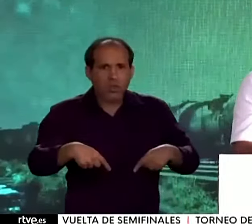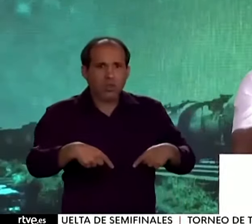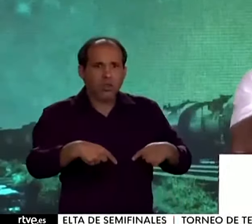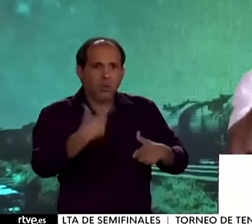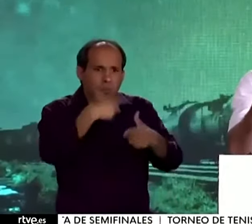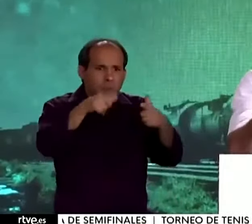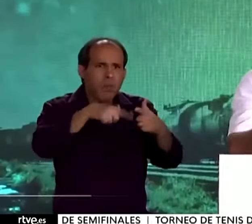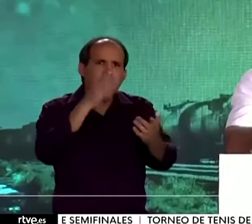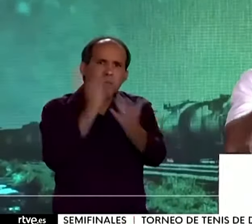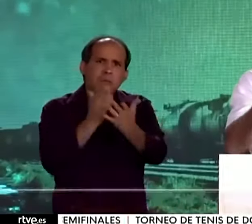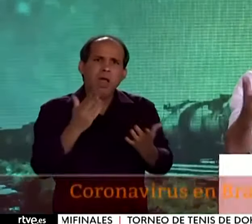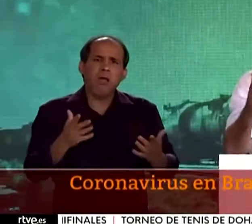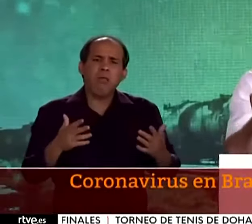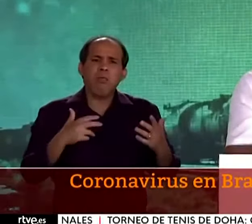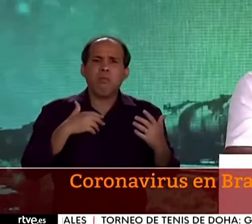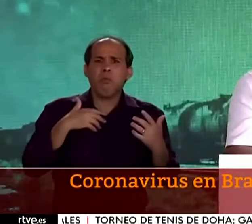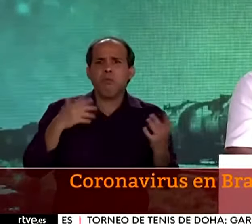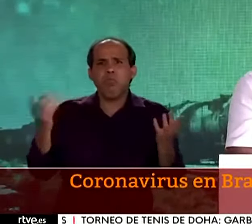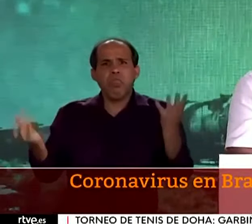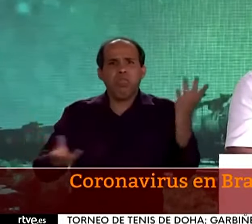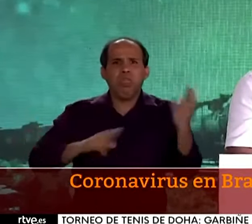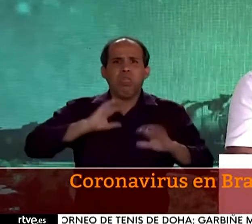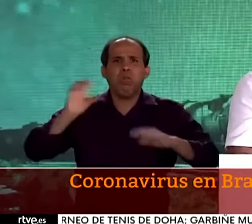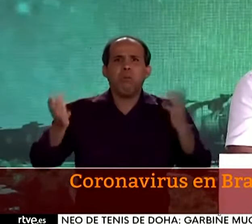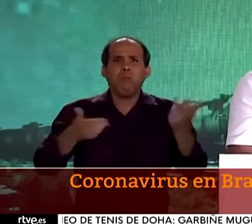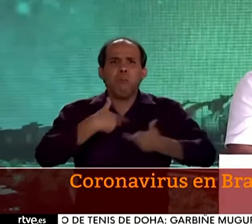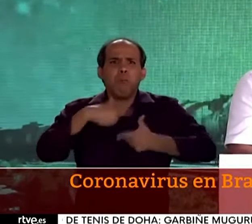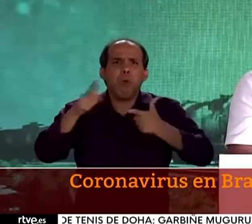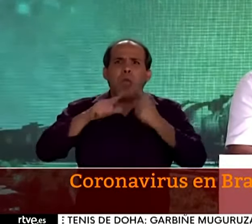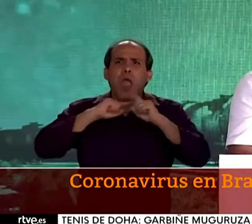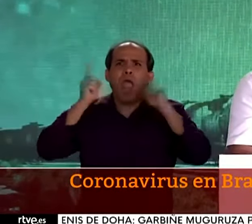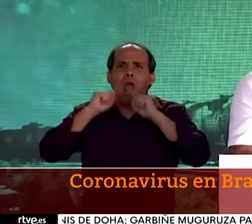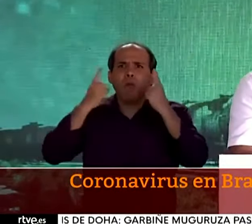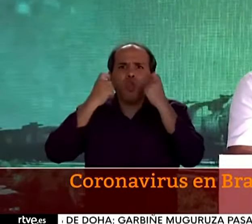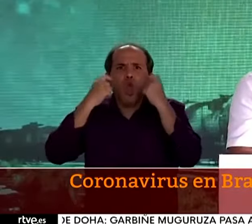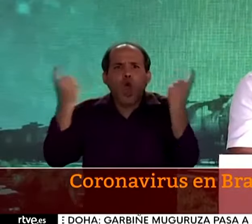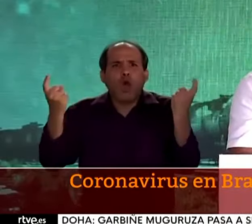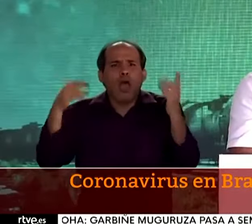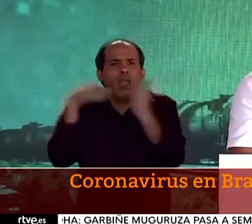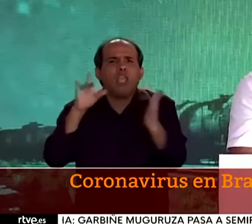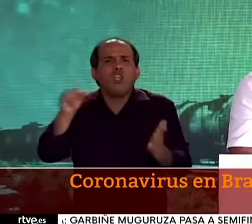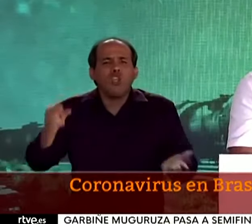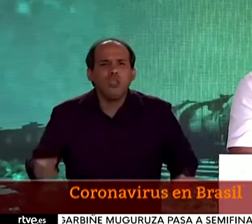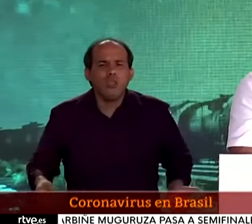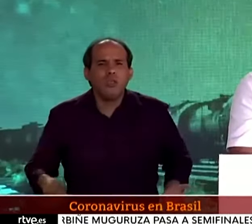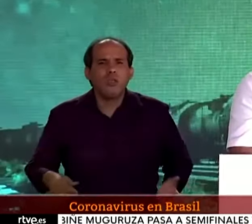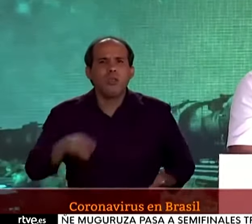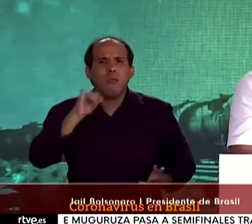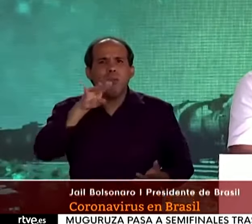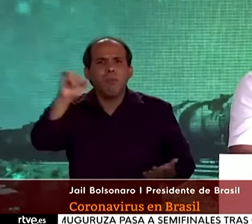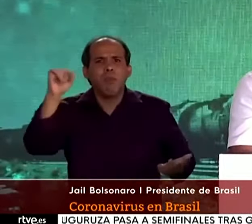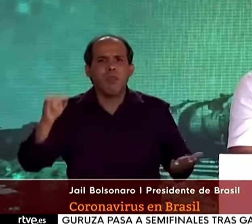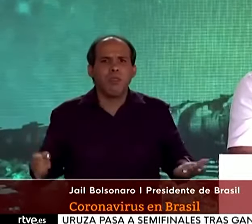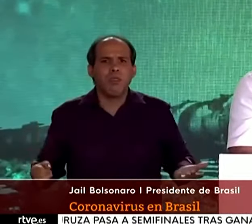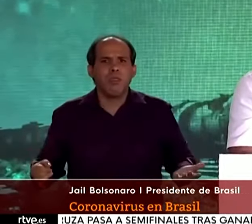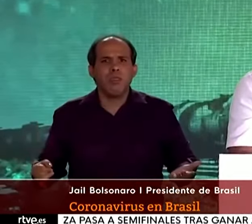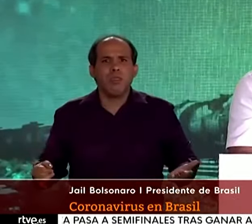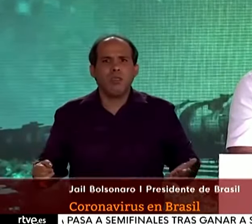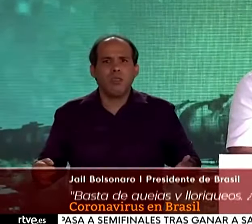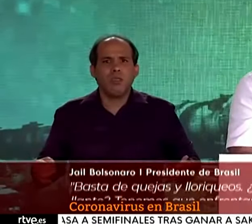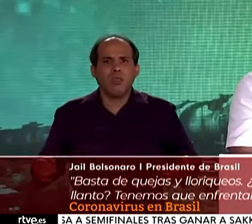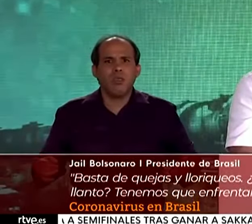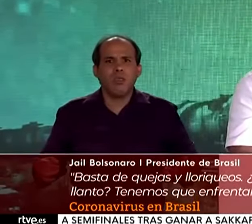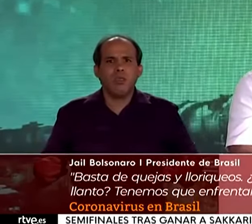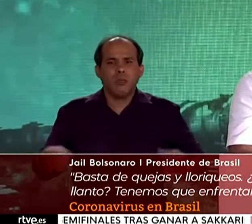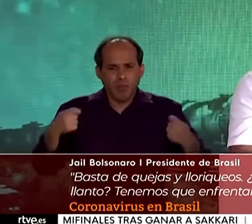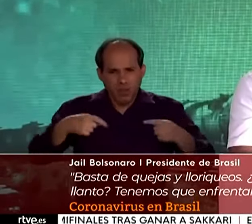e chega de frescura de mimimi eu vou ficar chorando até quando Nós Temos que enfrentar os